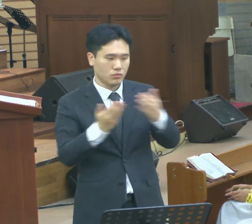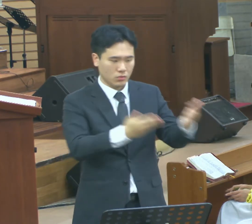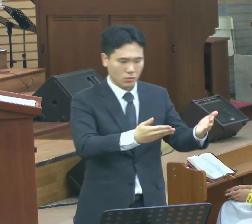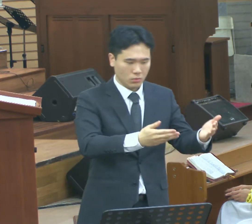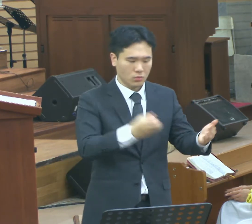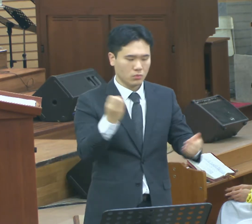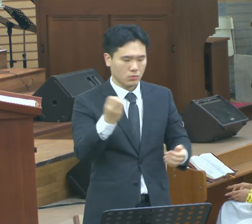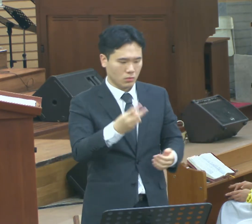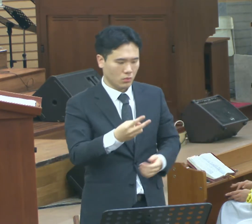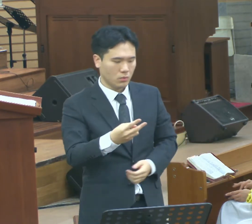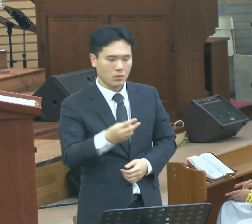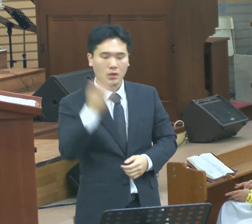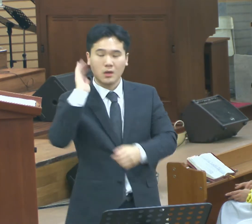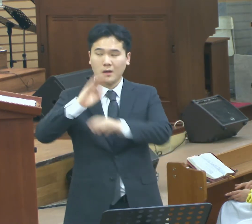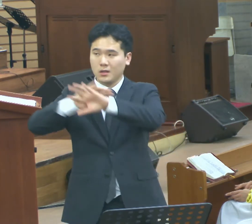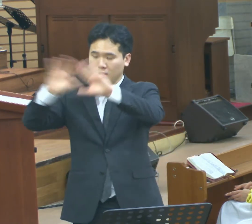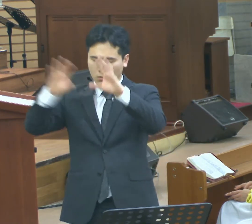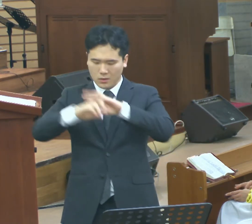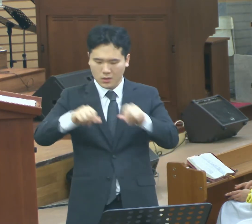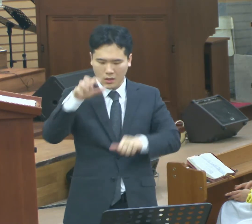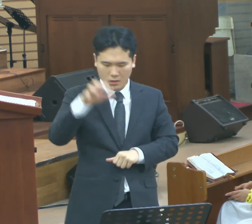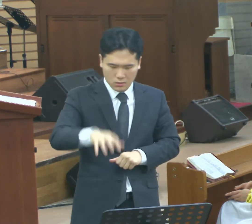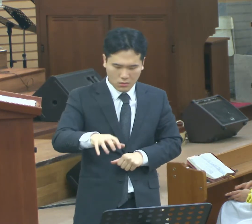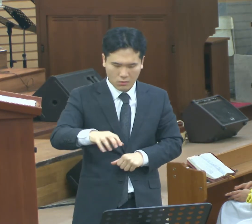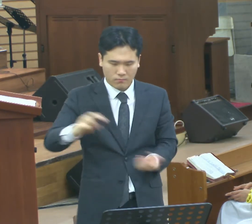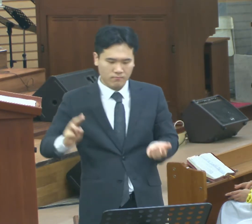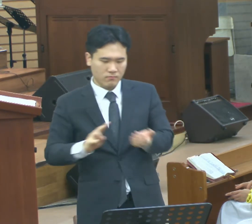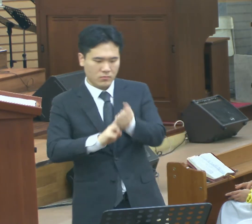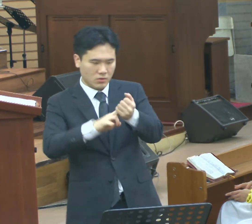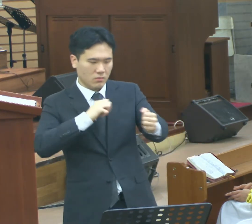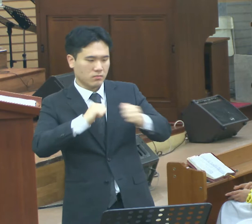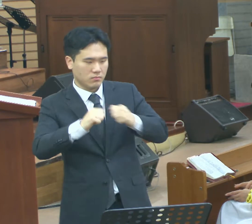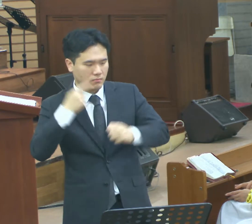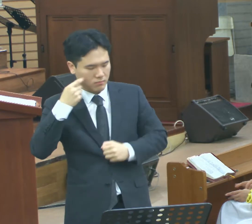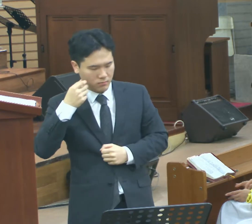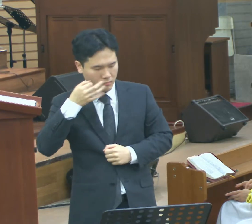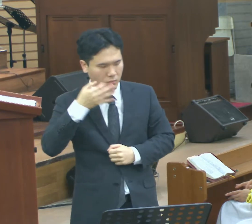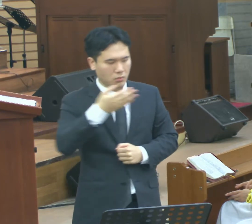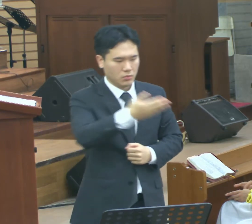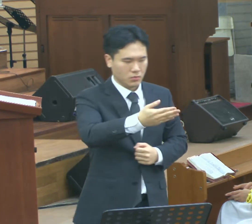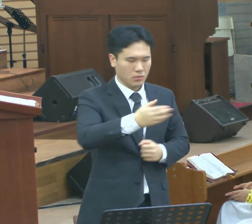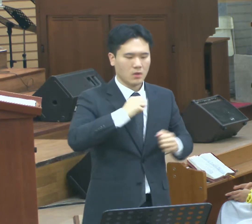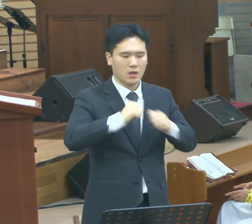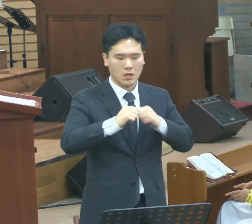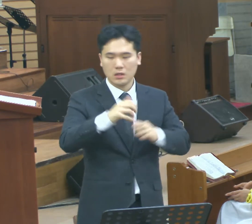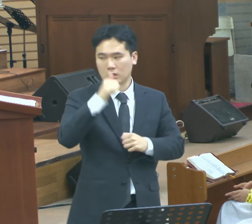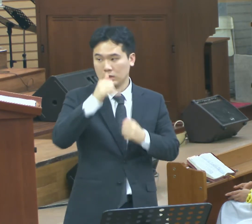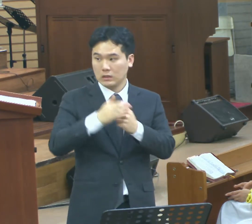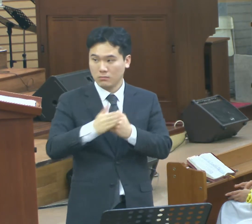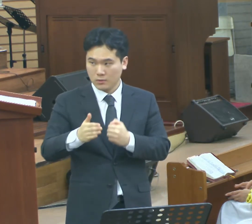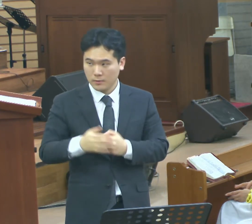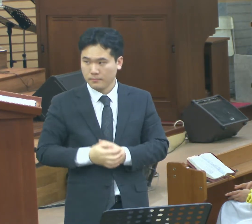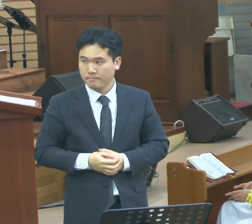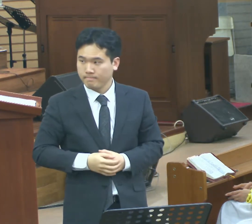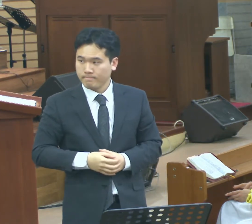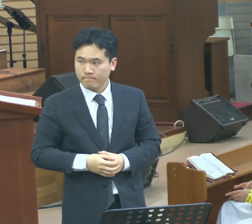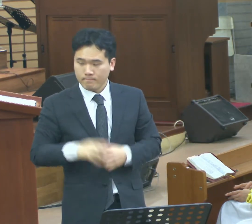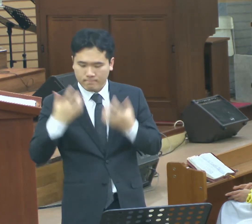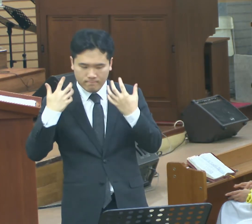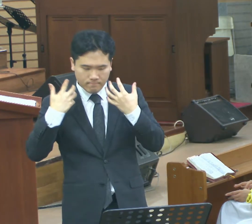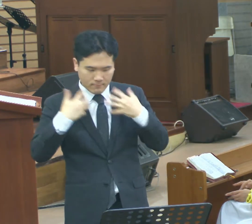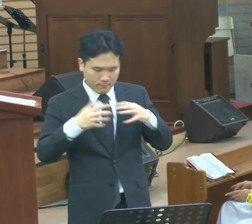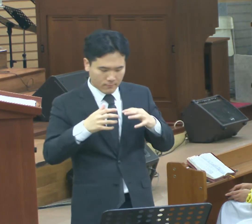건져내기도 하시고 하늘과 땅에서 이적과 기사를 행하는 분이시기 때문에 다니엘을 사자의 입에서 건졌다는